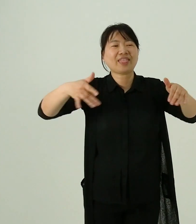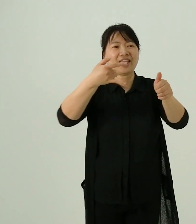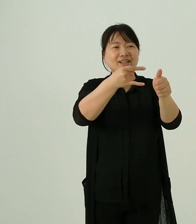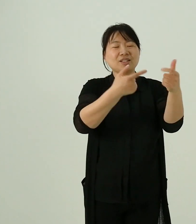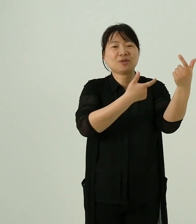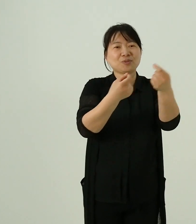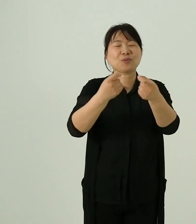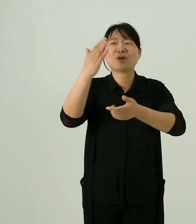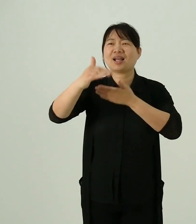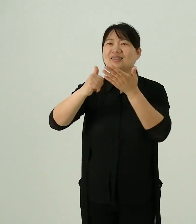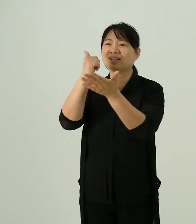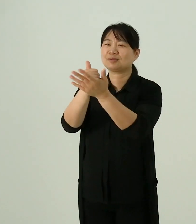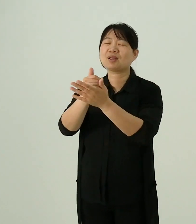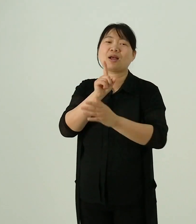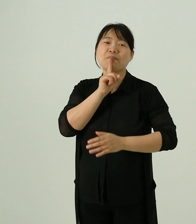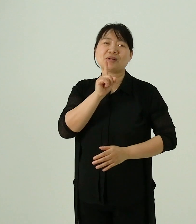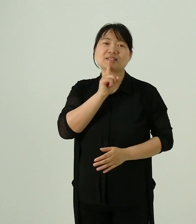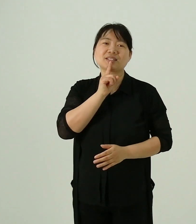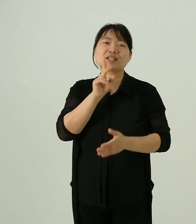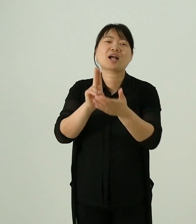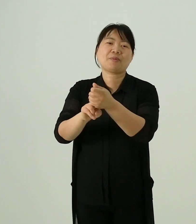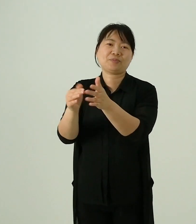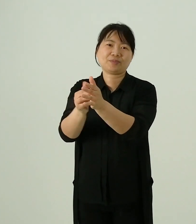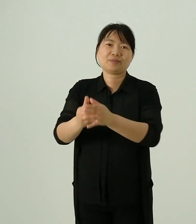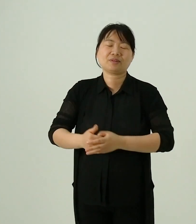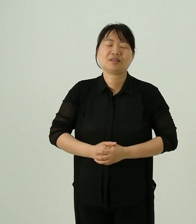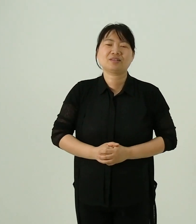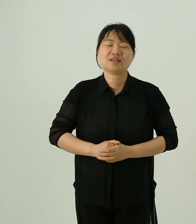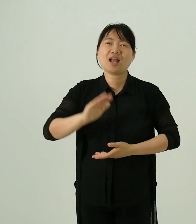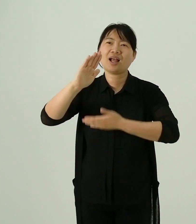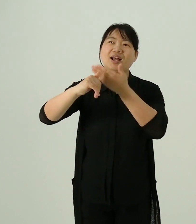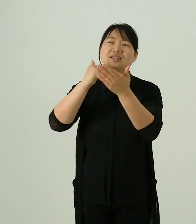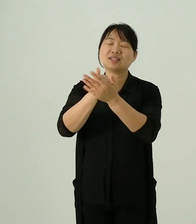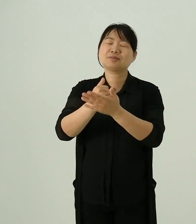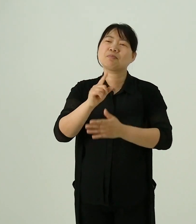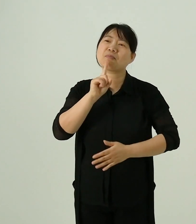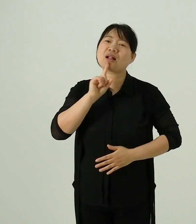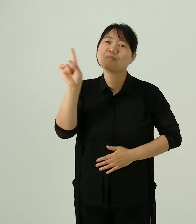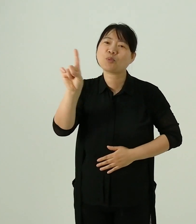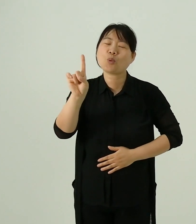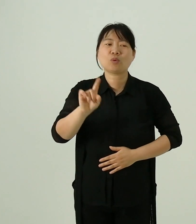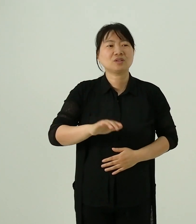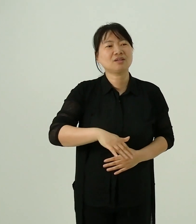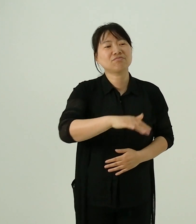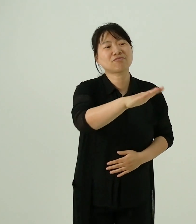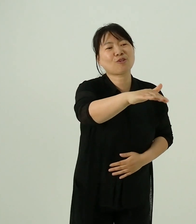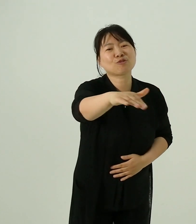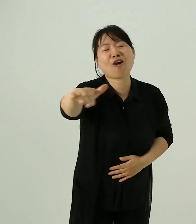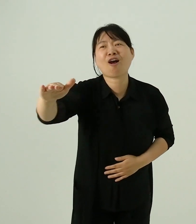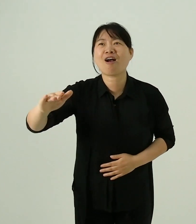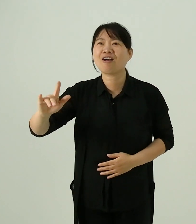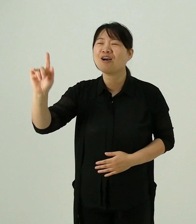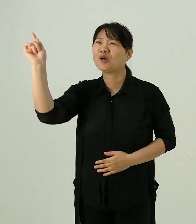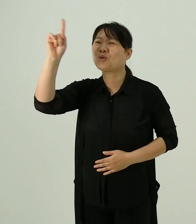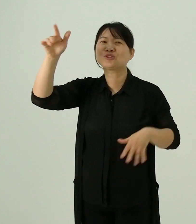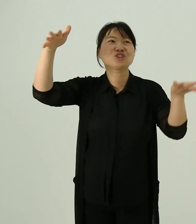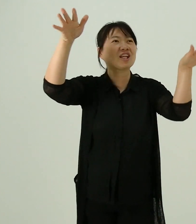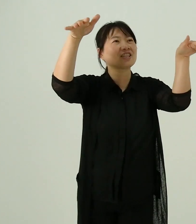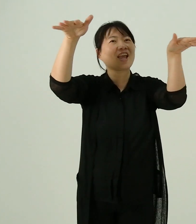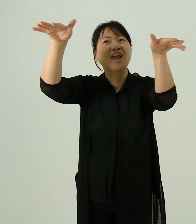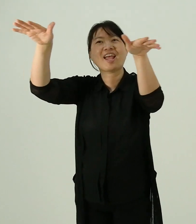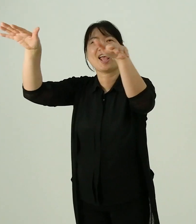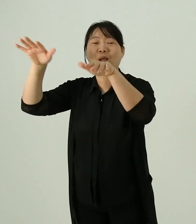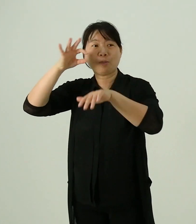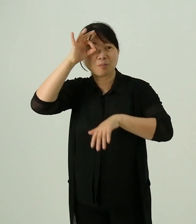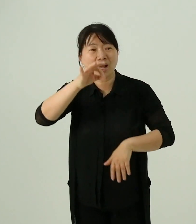새들에게도 하나님의 말씀을 감춰놨어요. 하나님이 그러셨잖아요. 얘들아, 공중에 나는 새를 좀